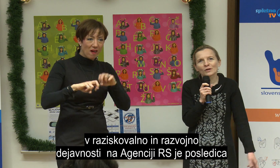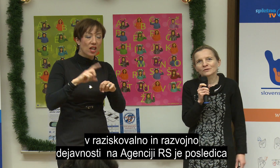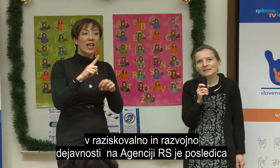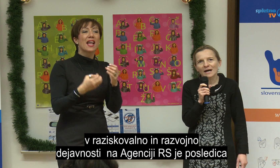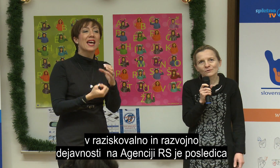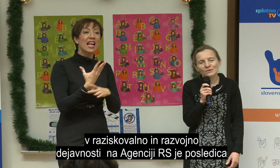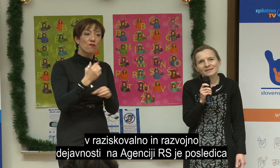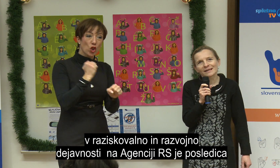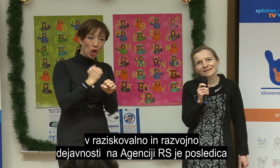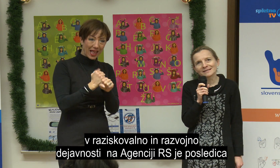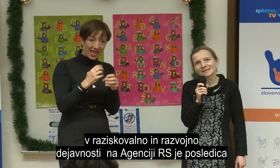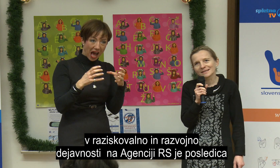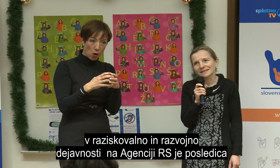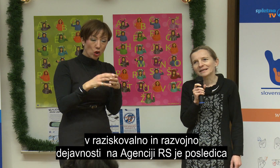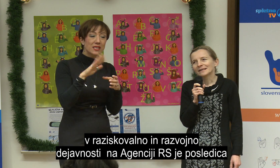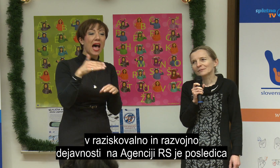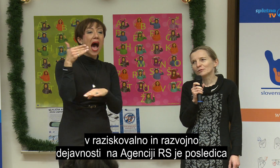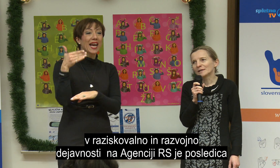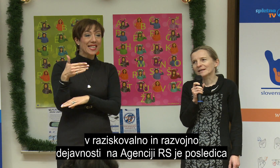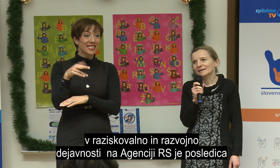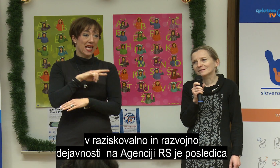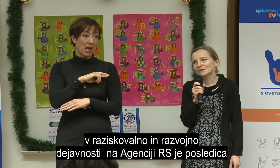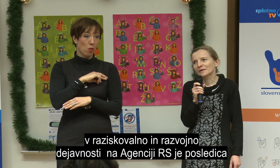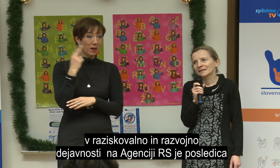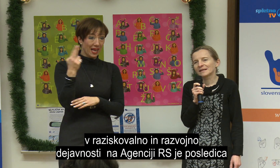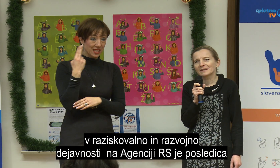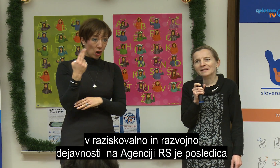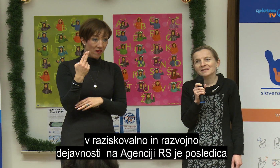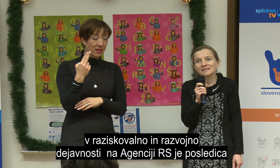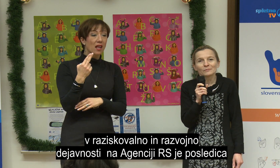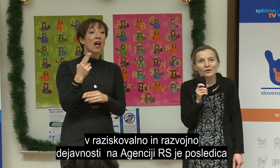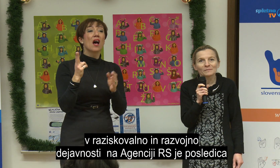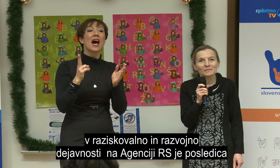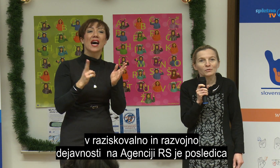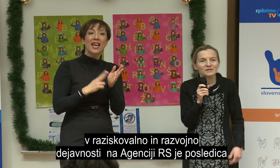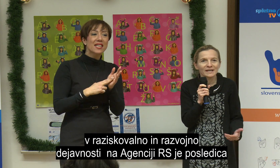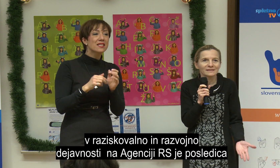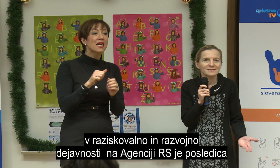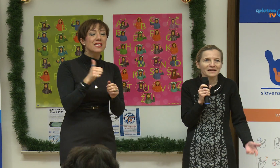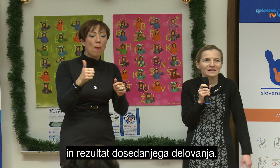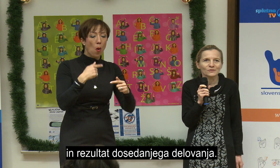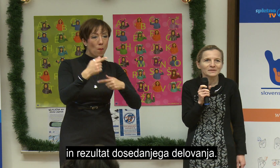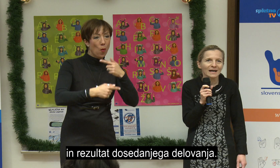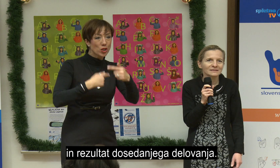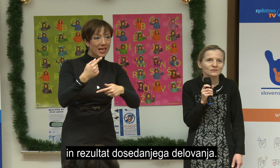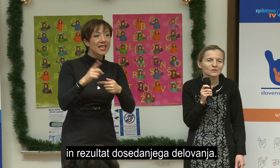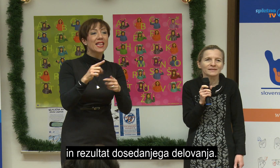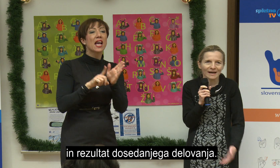razvojno dejavnost na Agenciji Republike Slovenije res samo posledica in rezultat